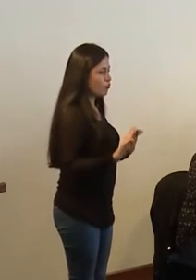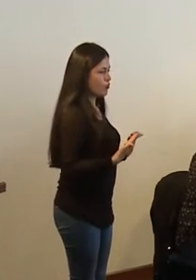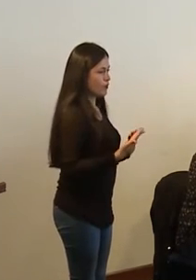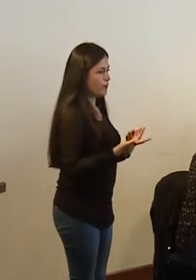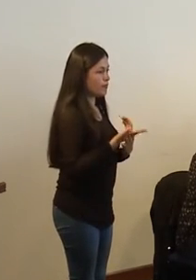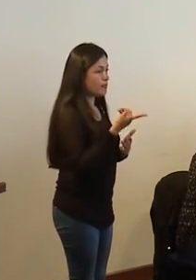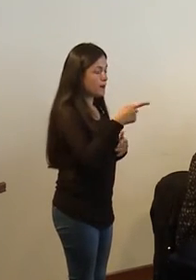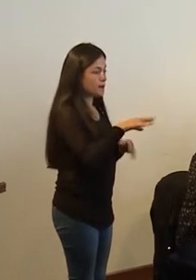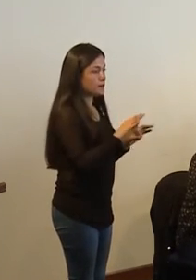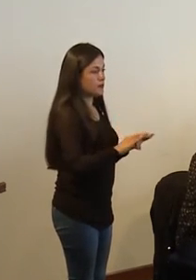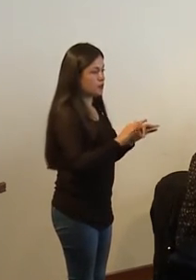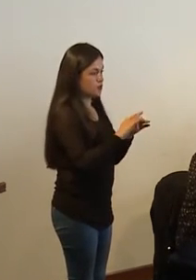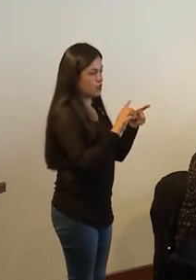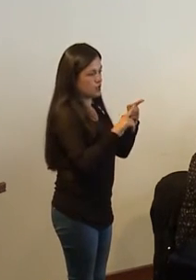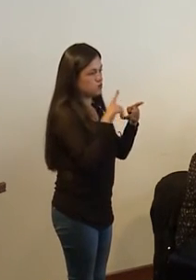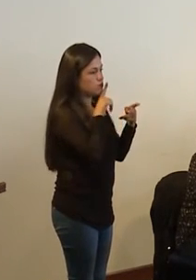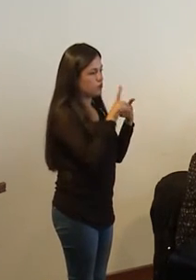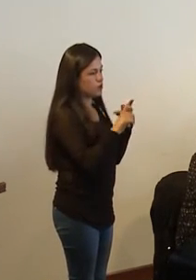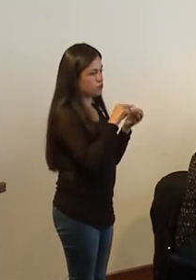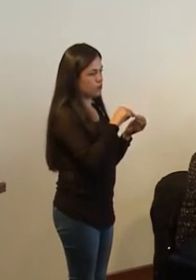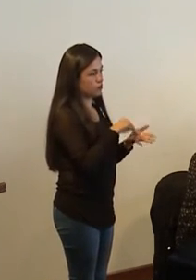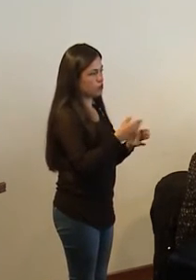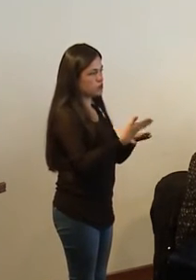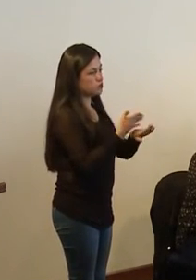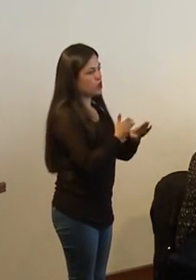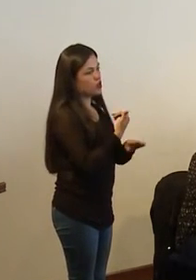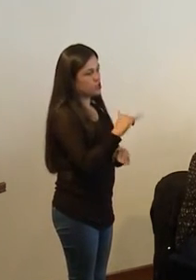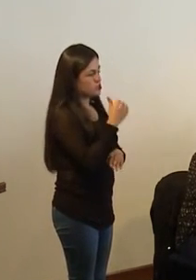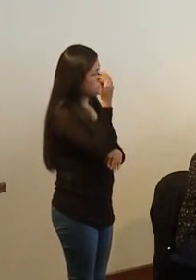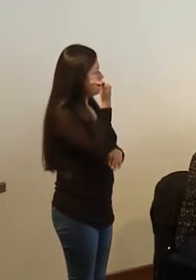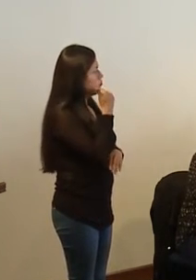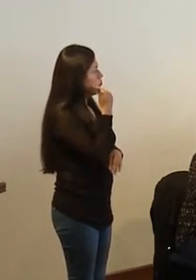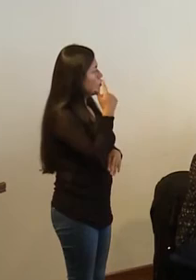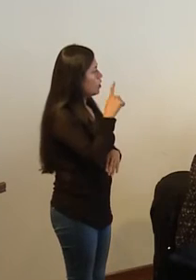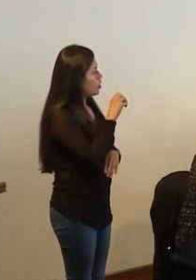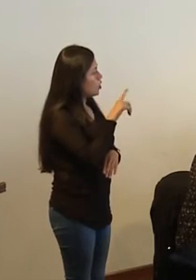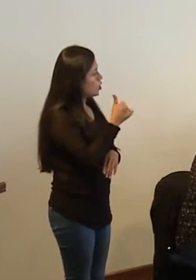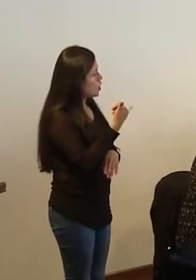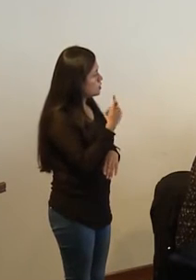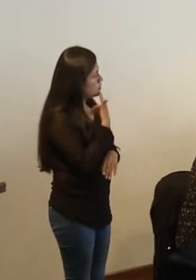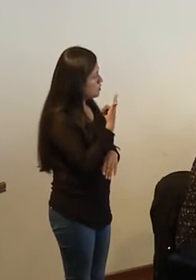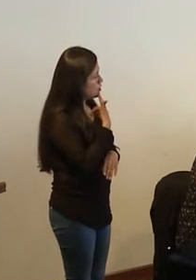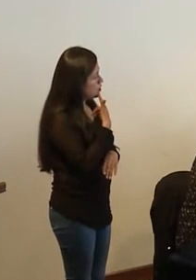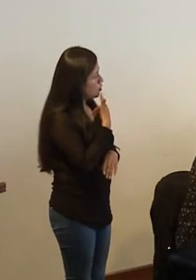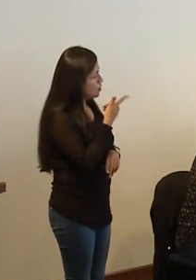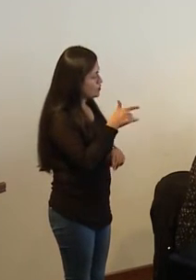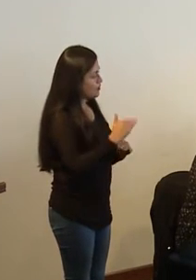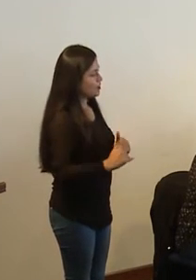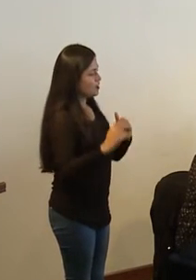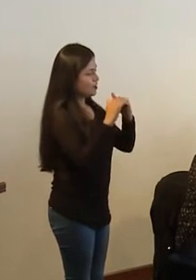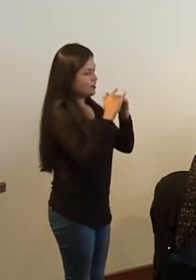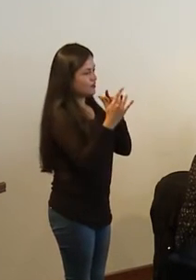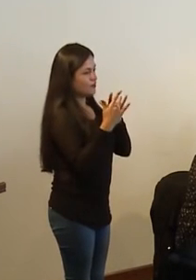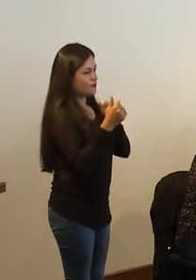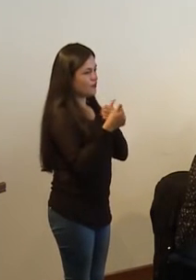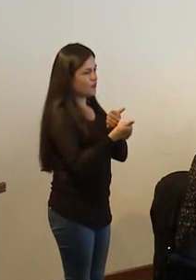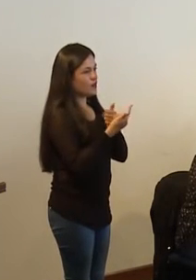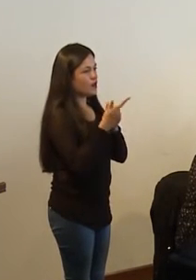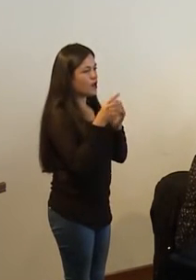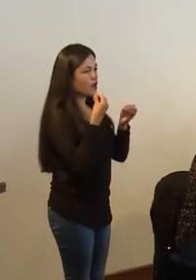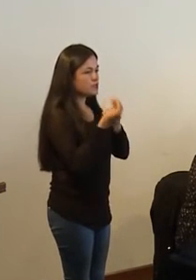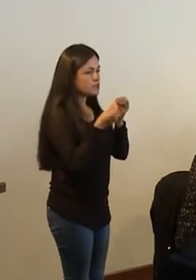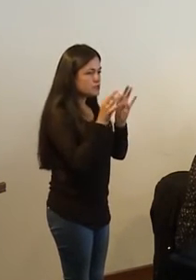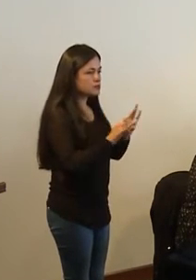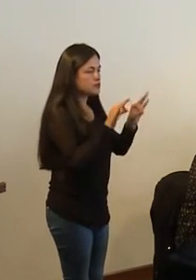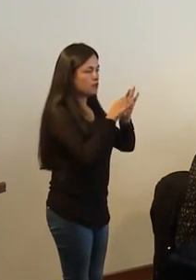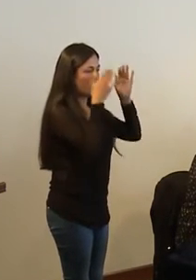que empata bien, aunque ya Lola nos dijo algo en torno a esto, empata bien, digamos, hacer algunos